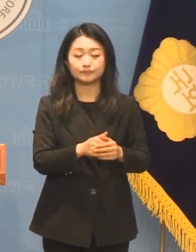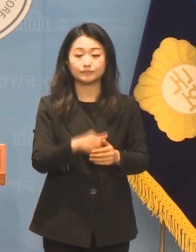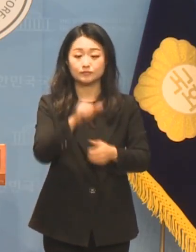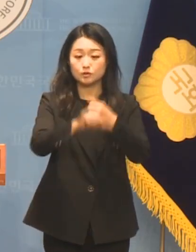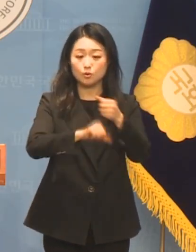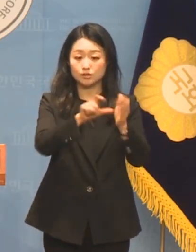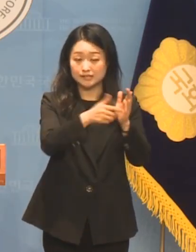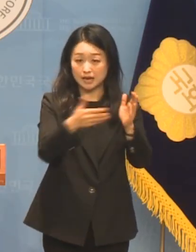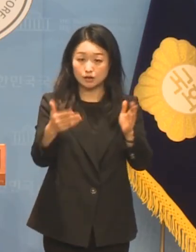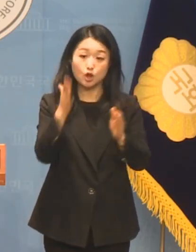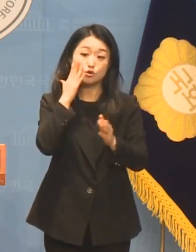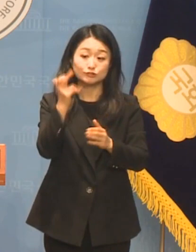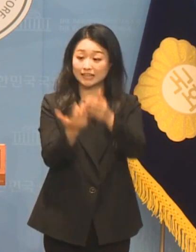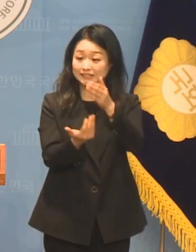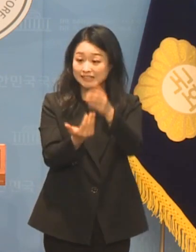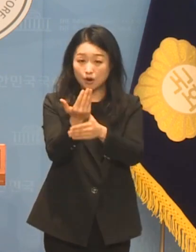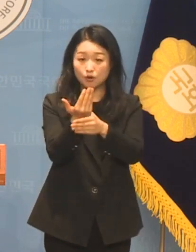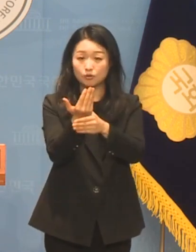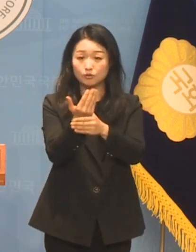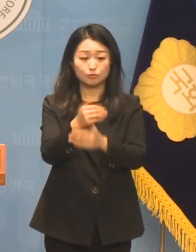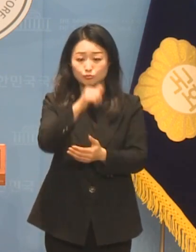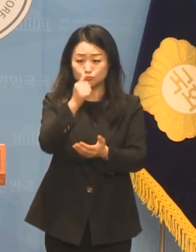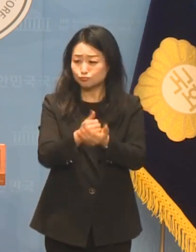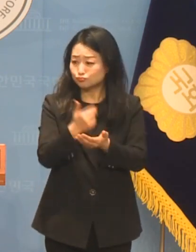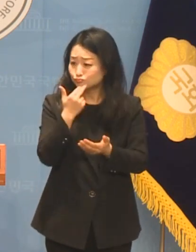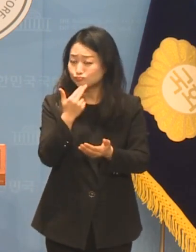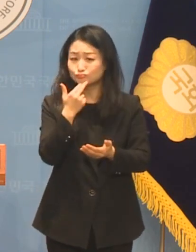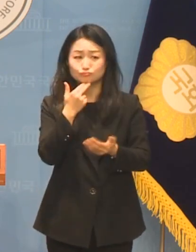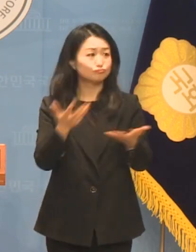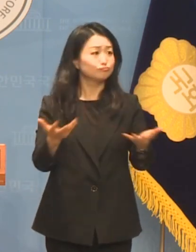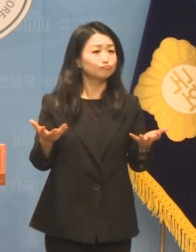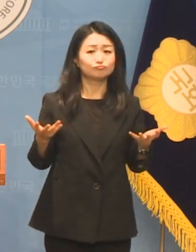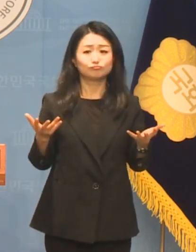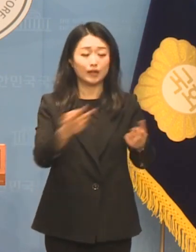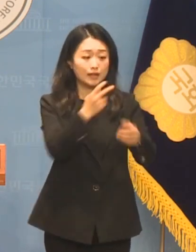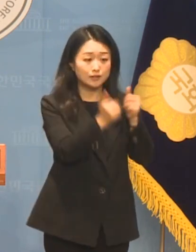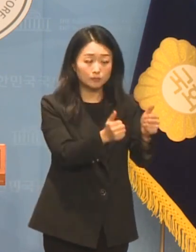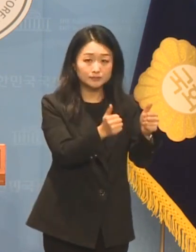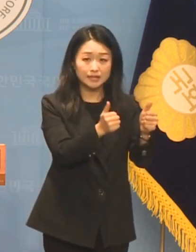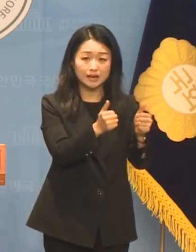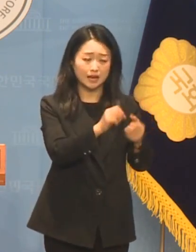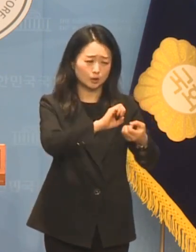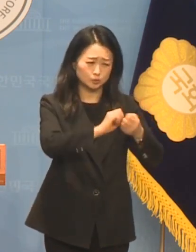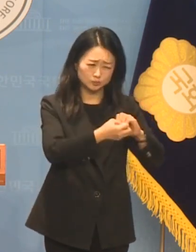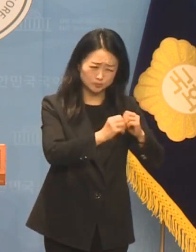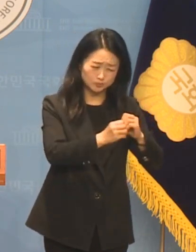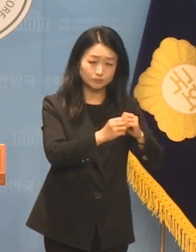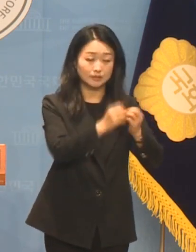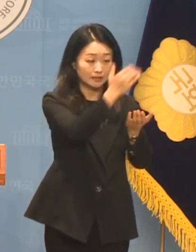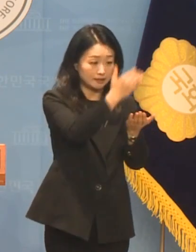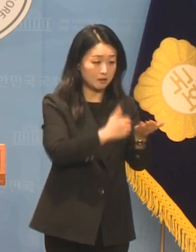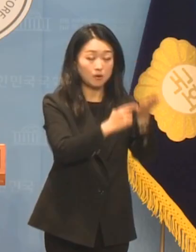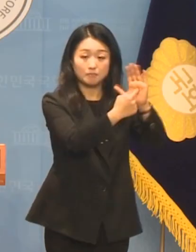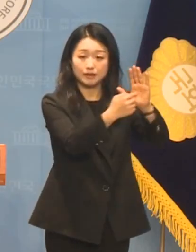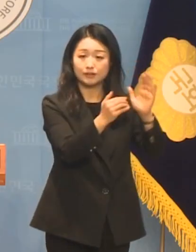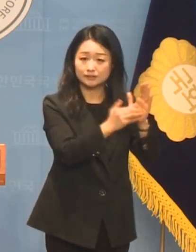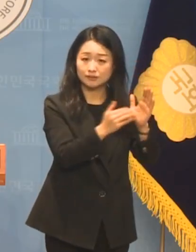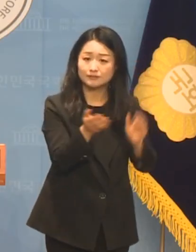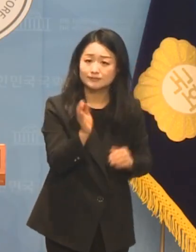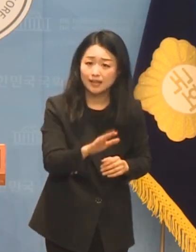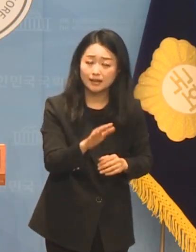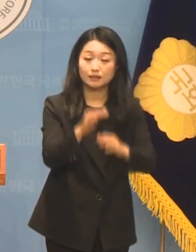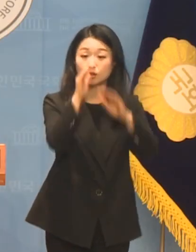5년이 지나 울산 사건은 아무런 실체가 없고 검찰의 소설에 불과했다는 진실이 밝혀졌지만